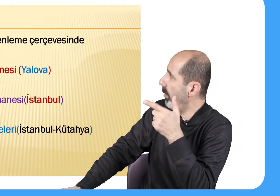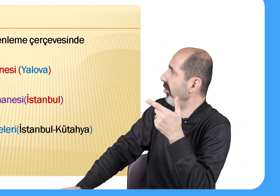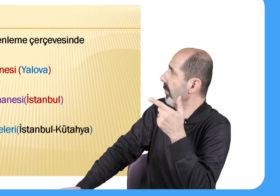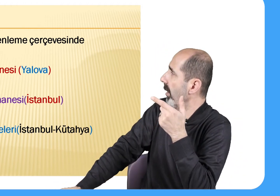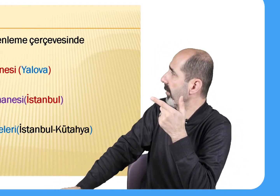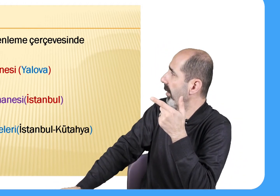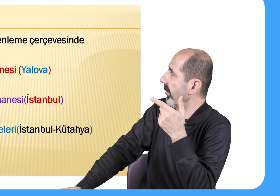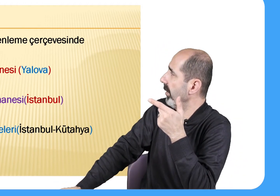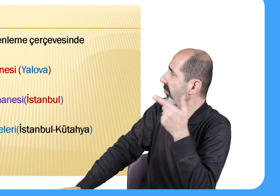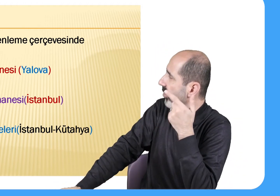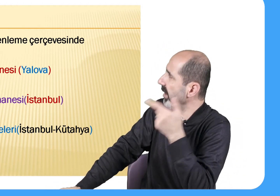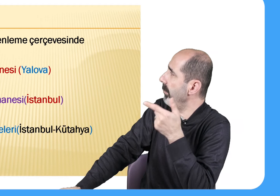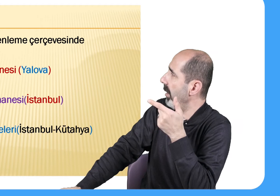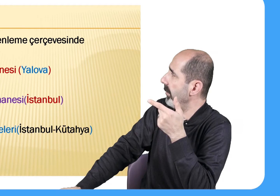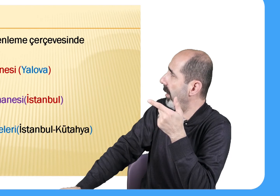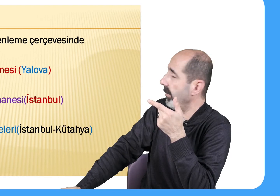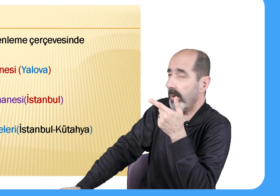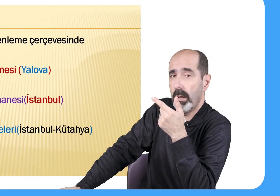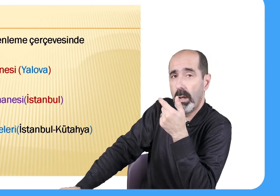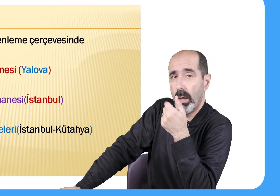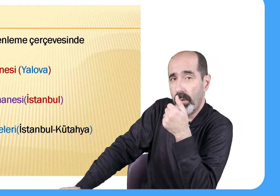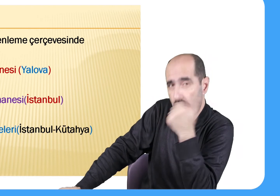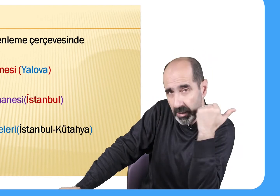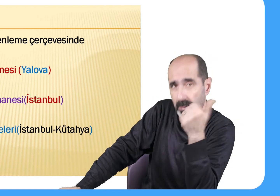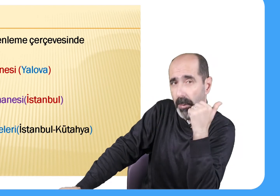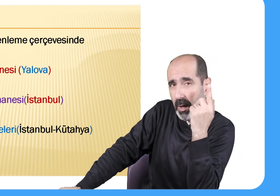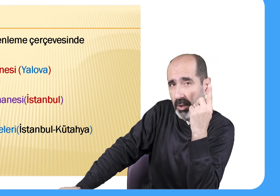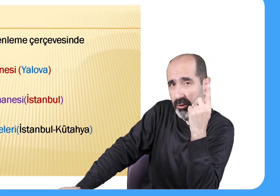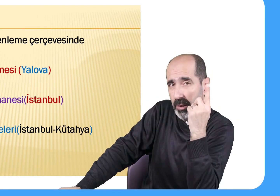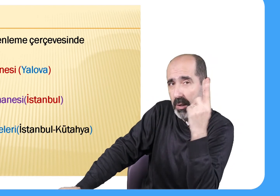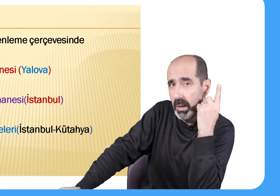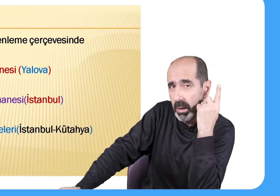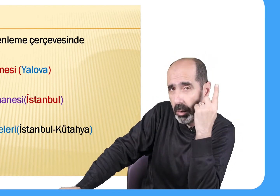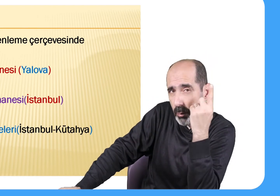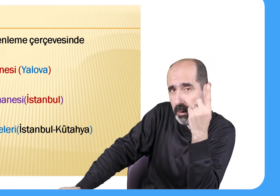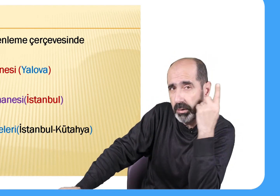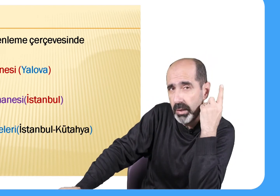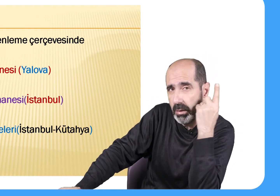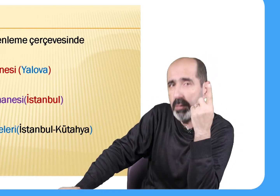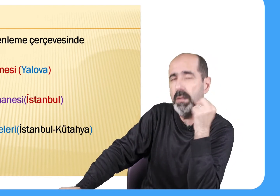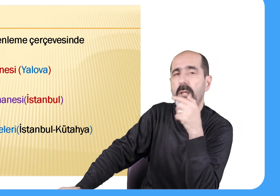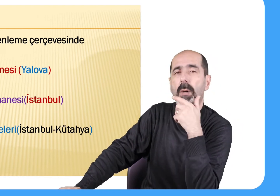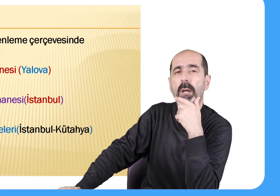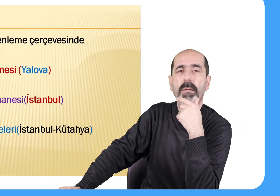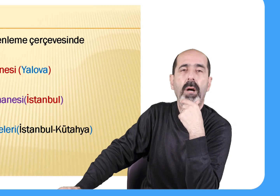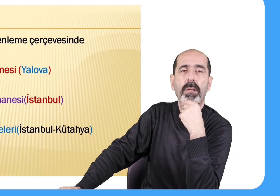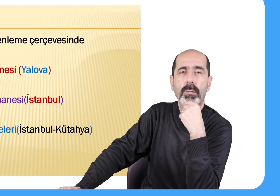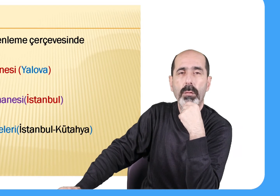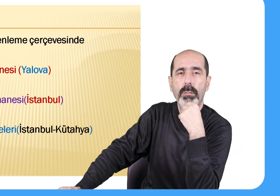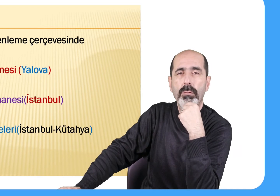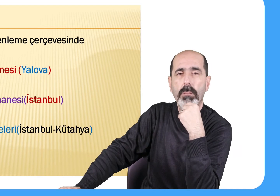kumaşı imalathanesi Çine imalathanesi ve matbaa için Yalova'da Kağıt